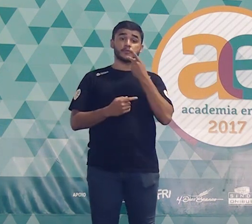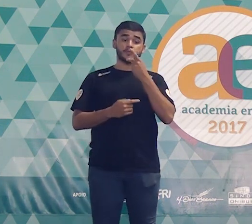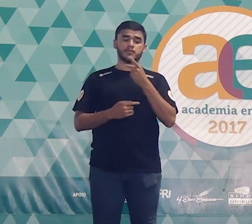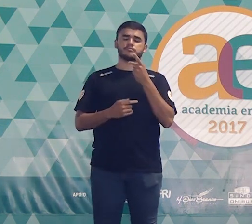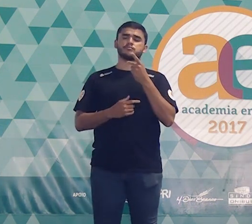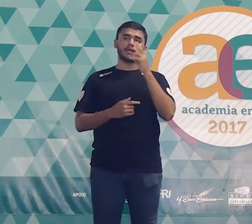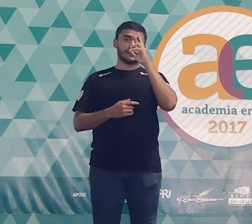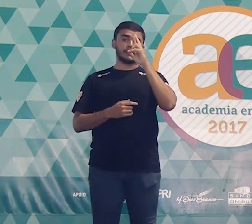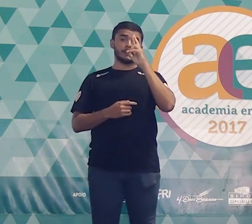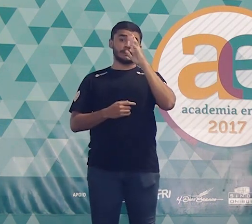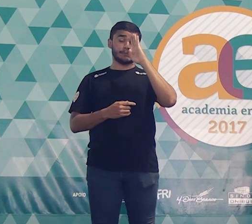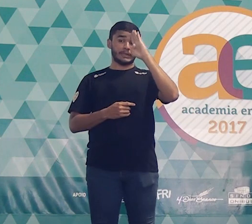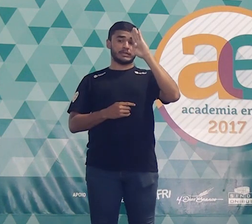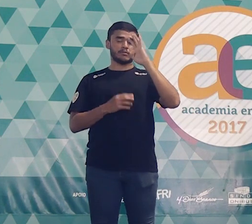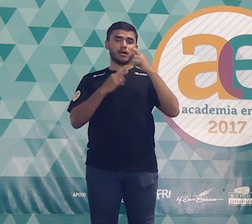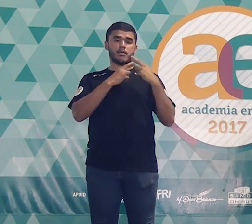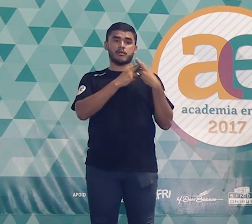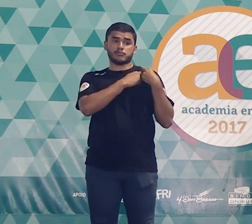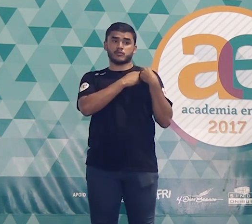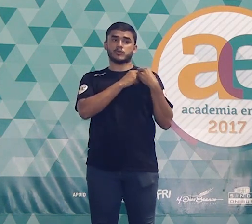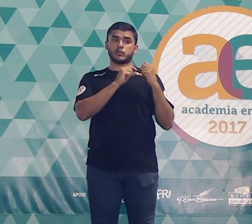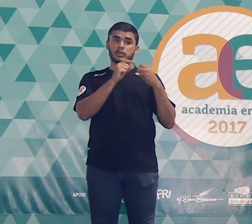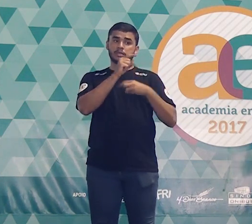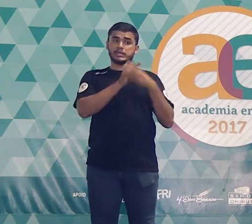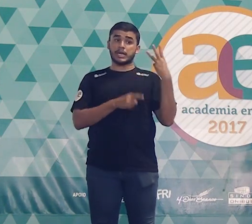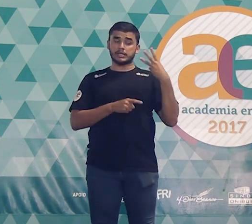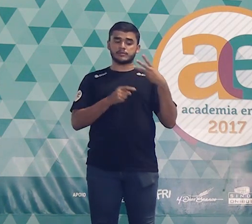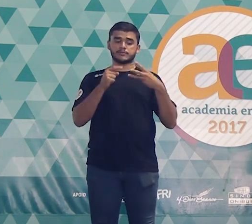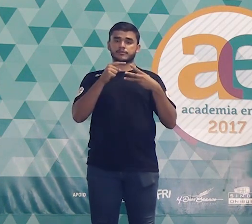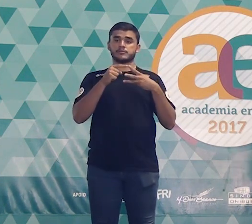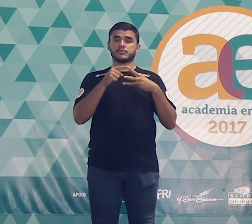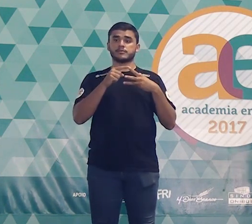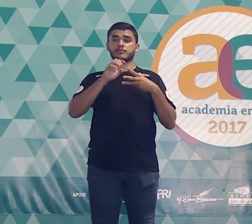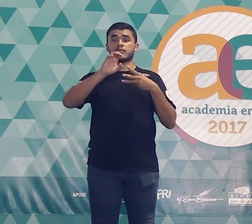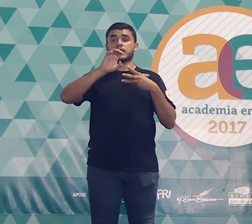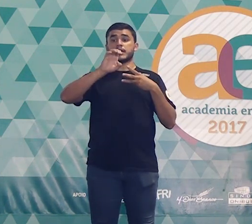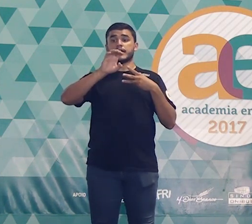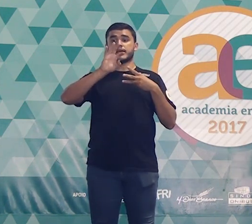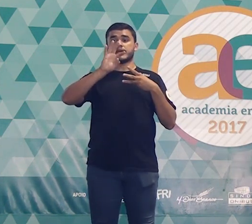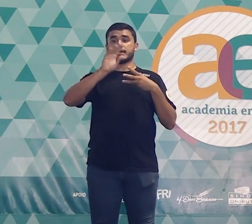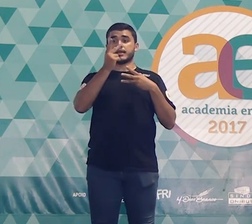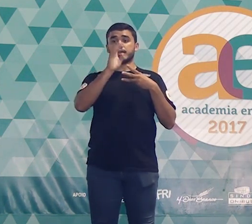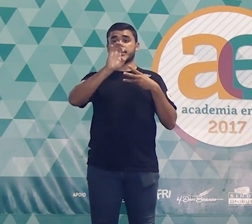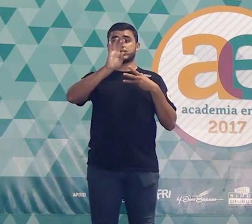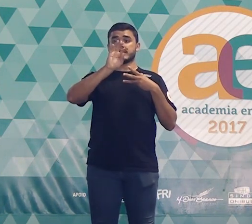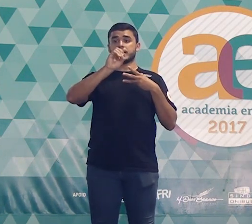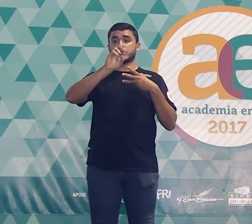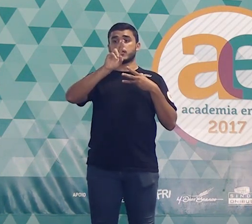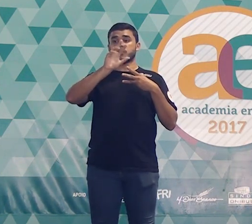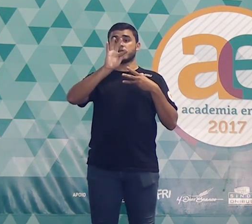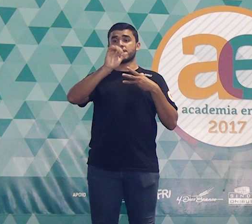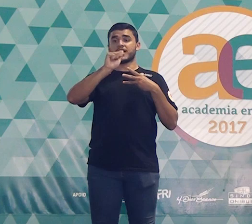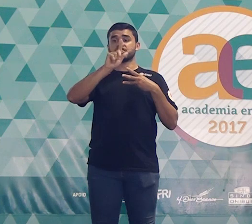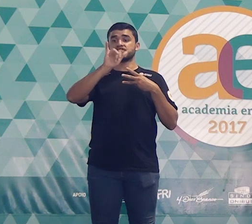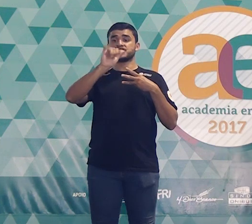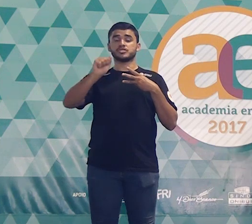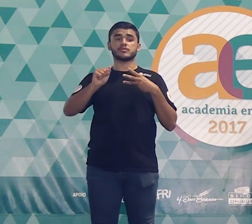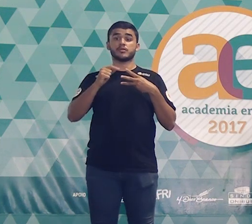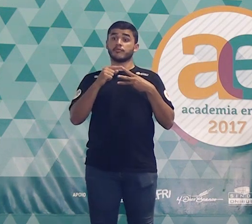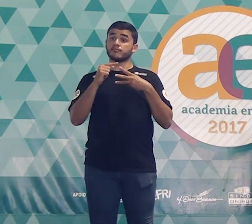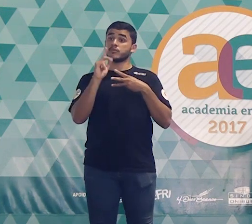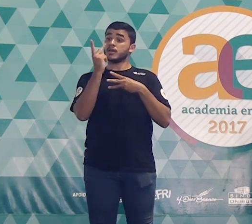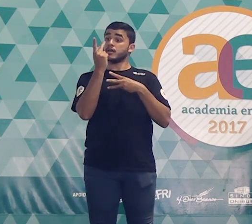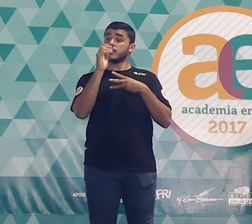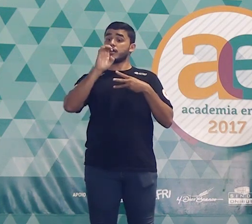três coisas na célula que cai em prova. A primeira, a heterofagia. Rodrigo, o que é heterofagia? Hétero